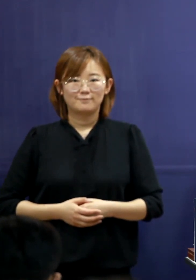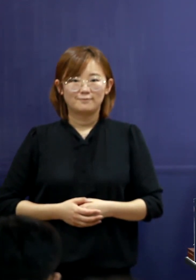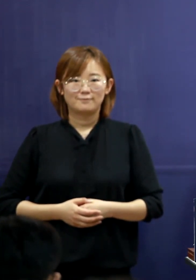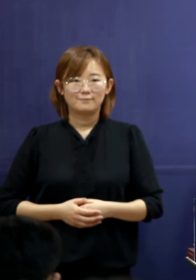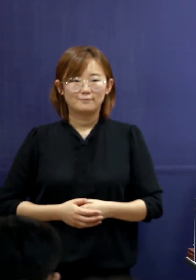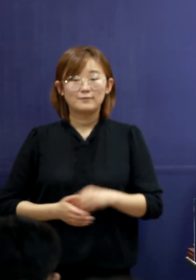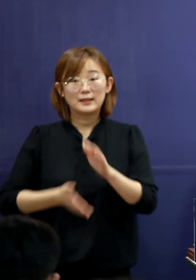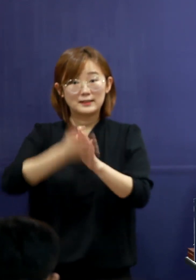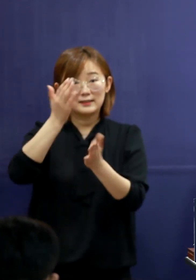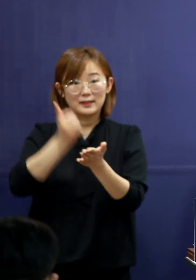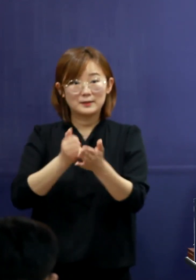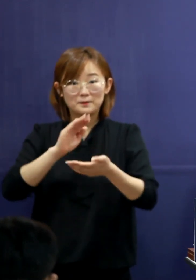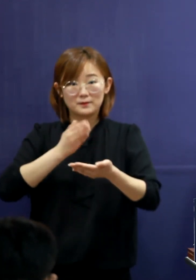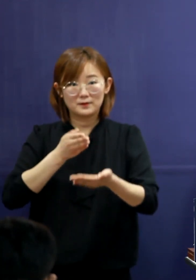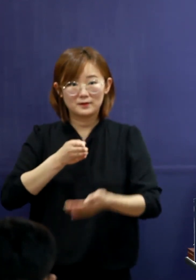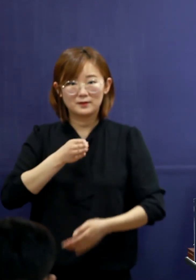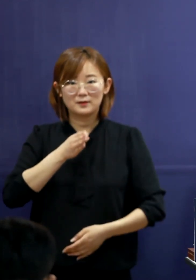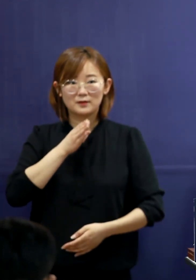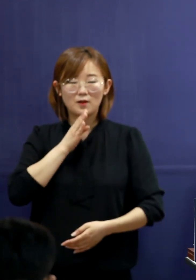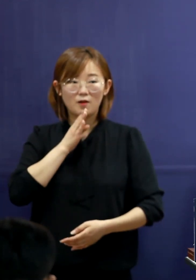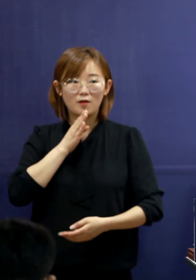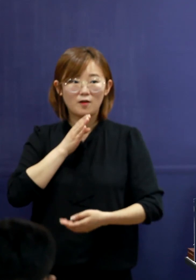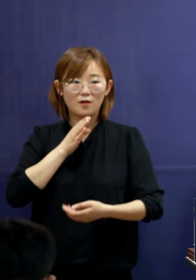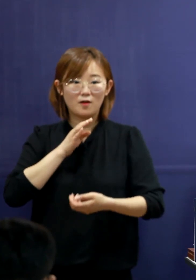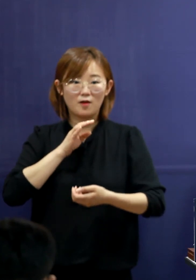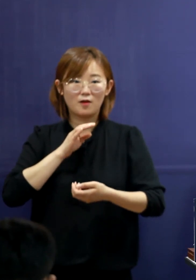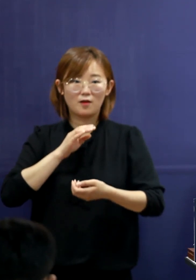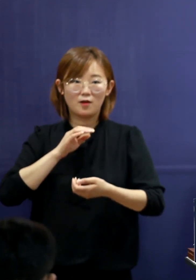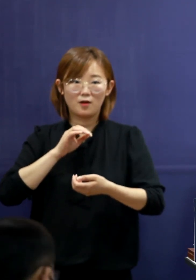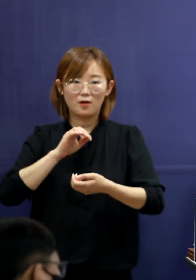이상으로 시장님의 정례 브리핑을 마치도록 하고요.